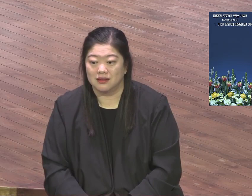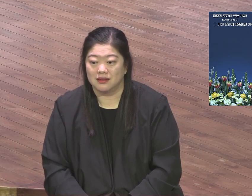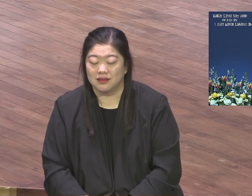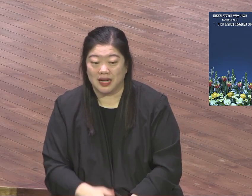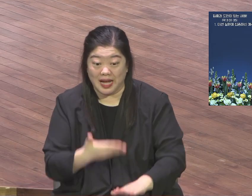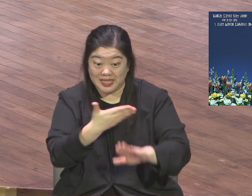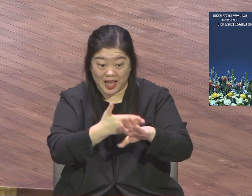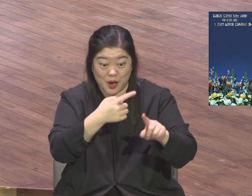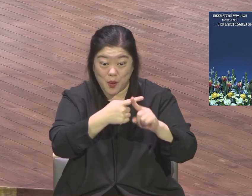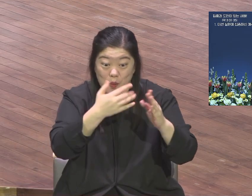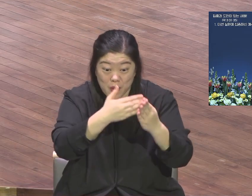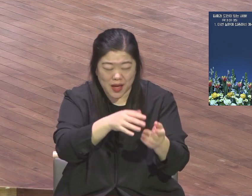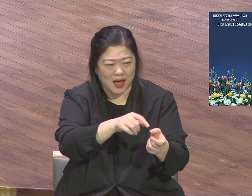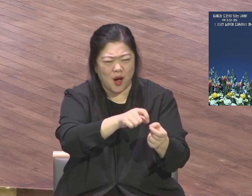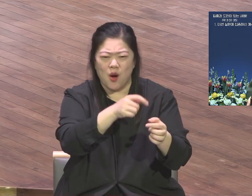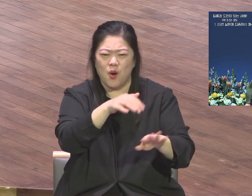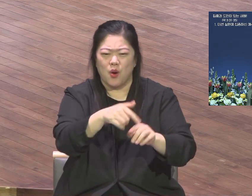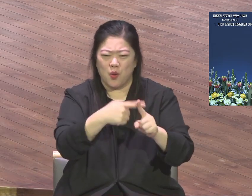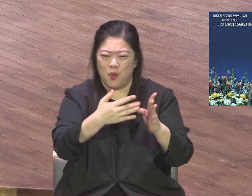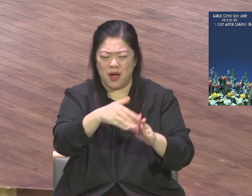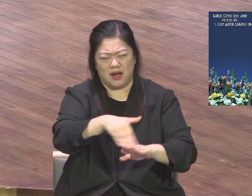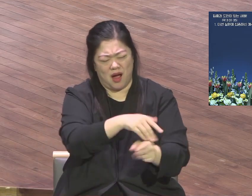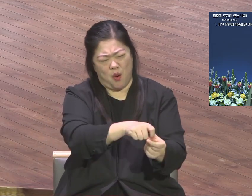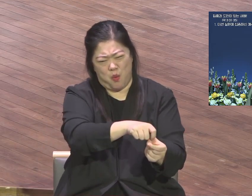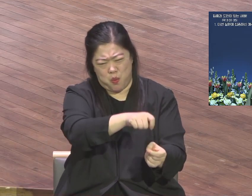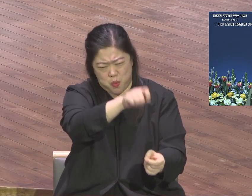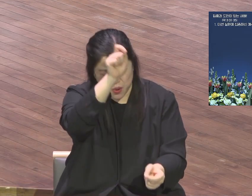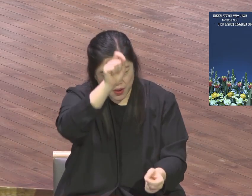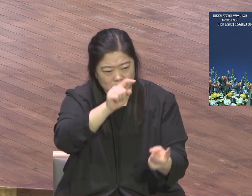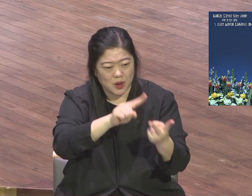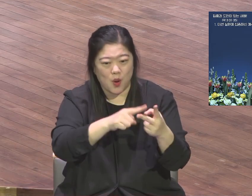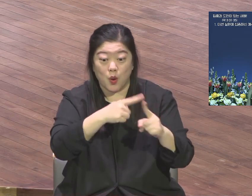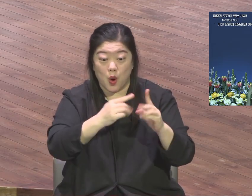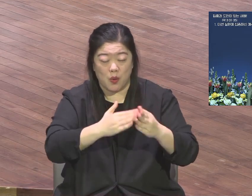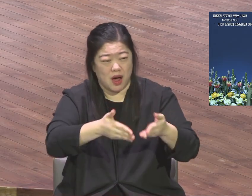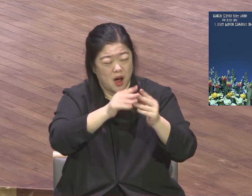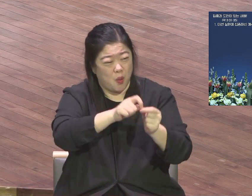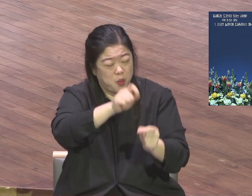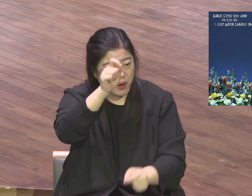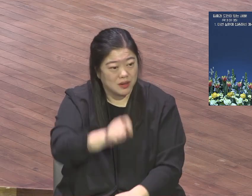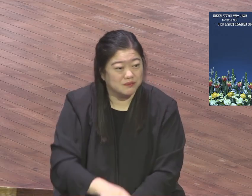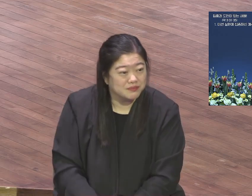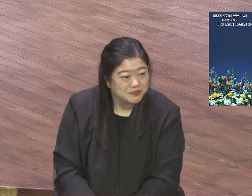뭐 몇백 명으로 몇십 년 된 교회들 어디에 그 나타나고 뭘 아무것도 몰랍니다.